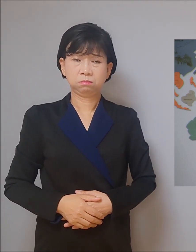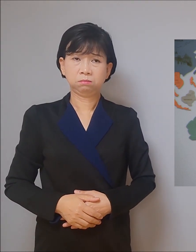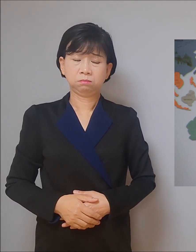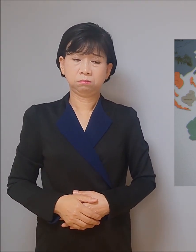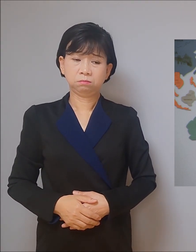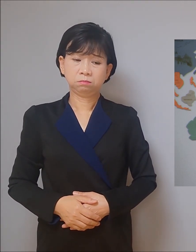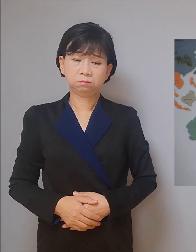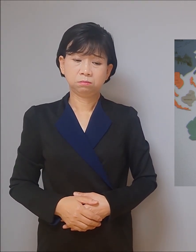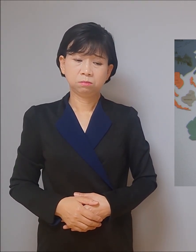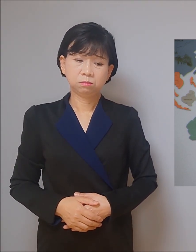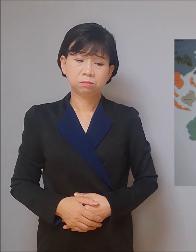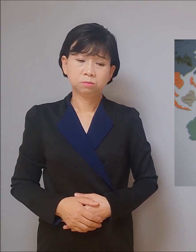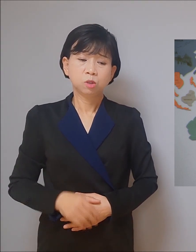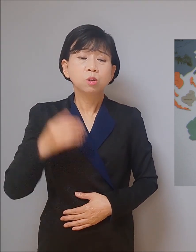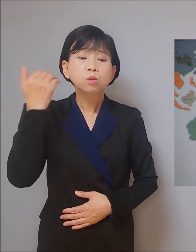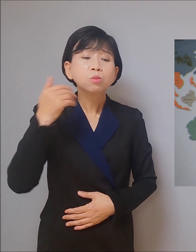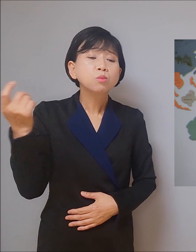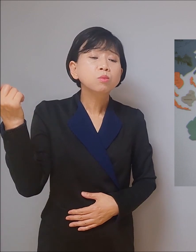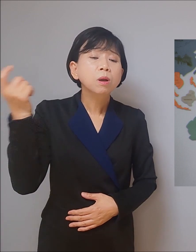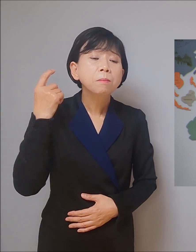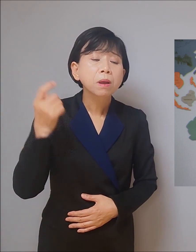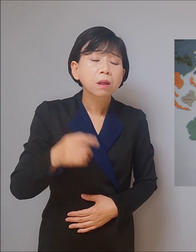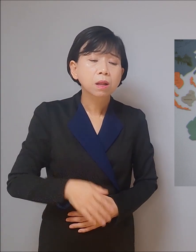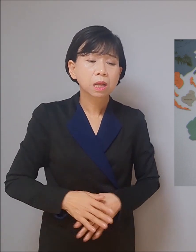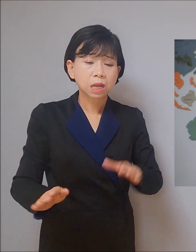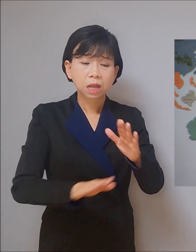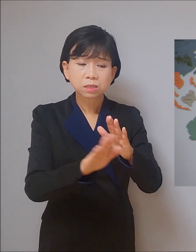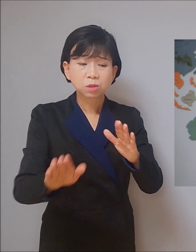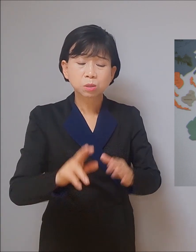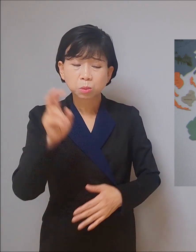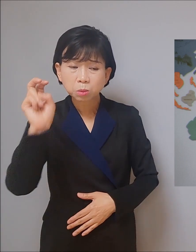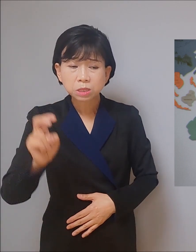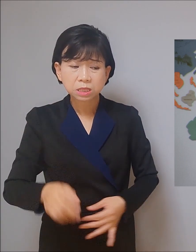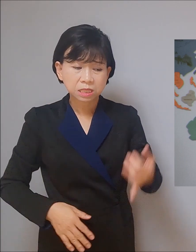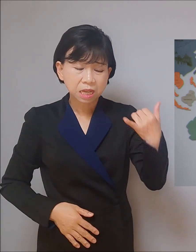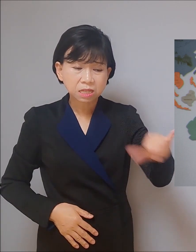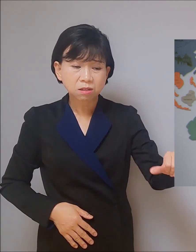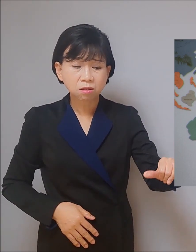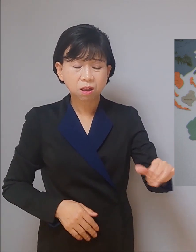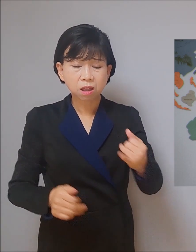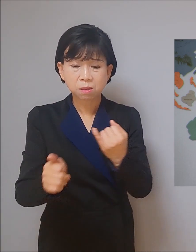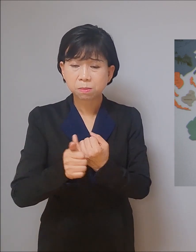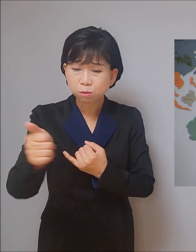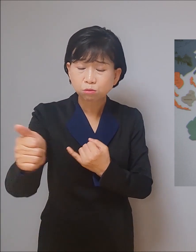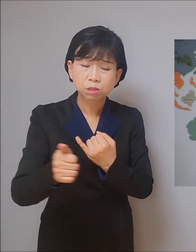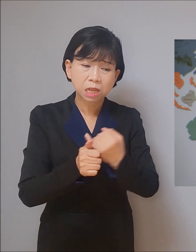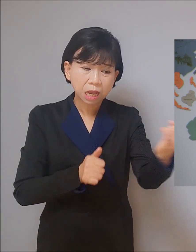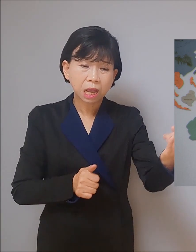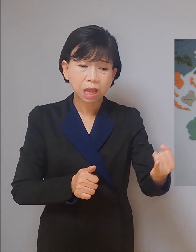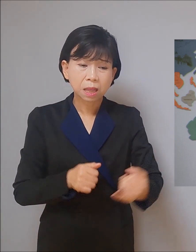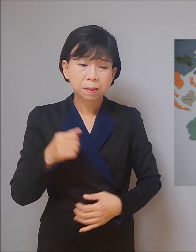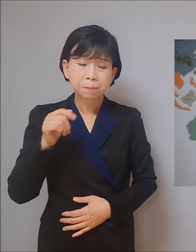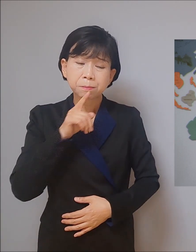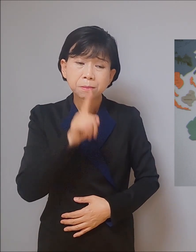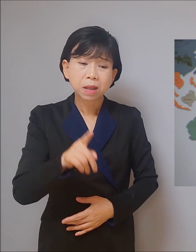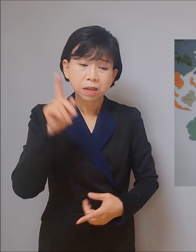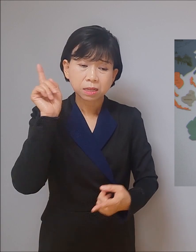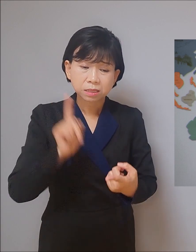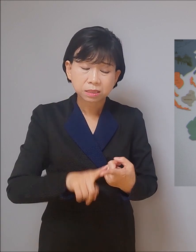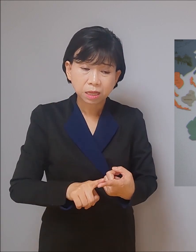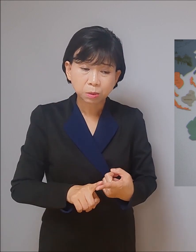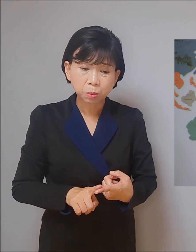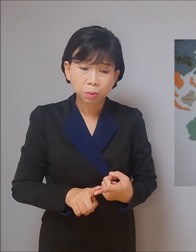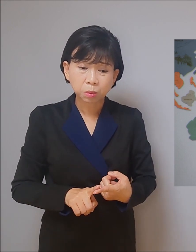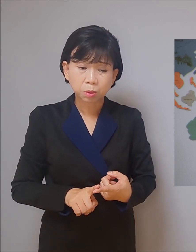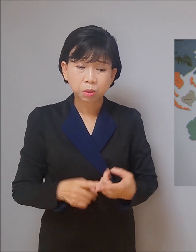여러분 이 말을 누구에게 들어보셨습니까? 가정에서 혹시 자녀들에게, 배우자에게 들어보셨습니까?